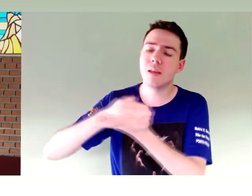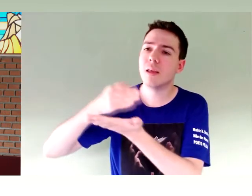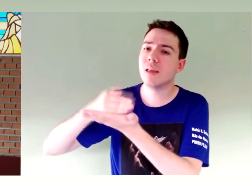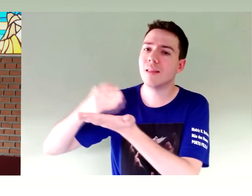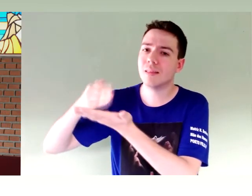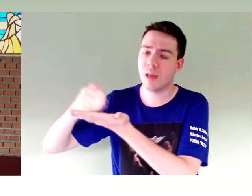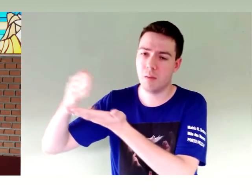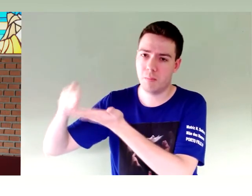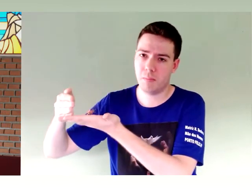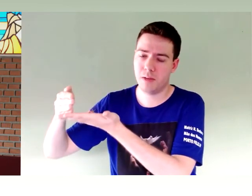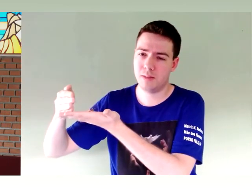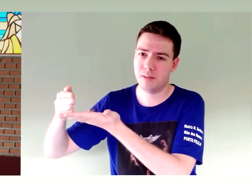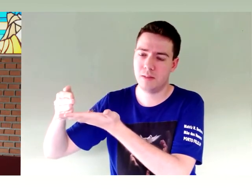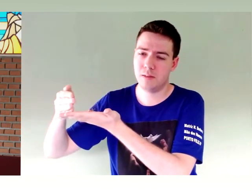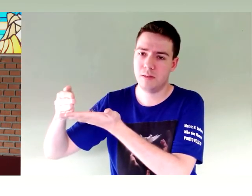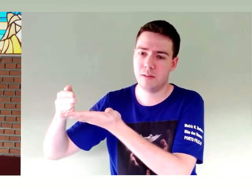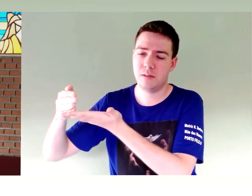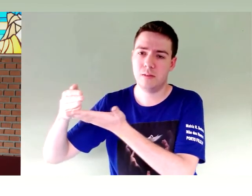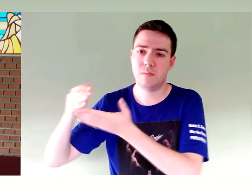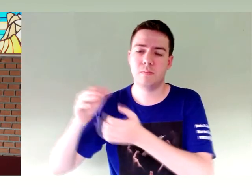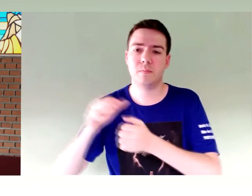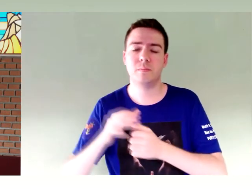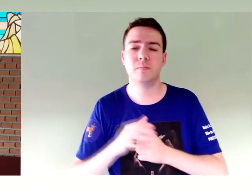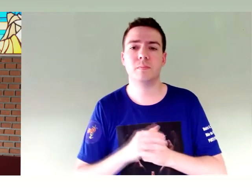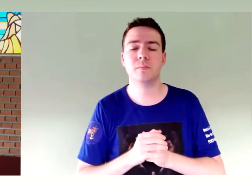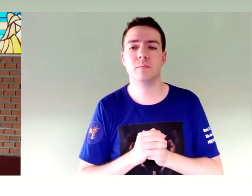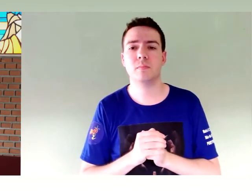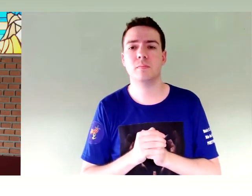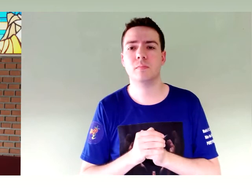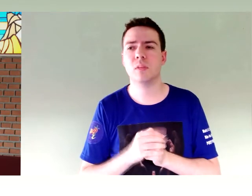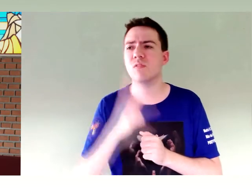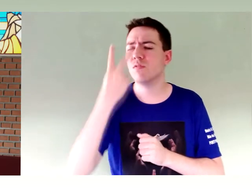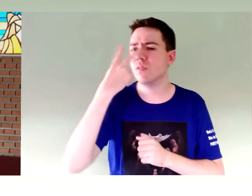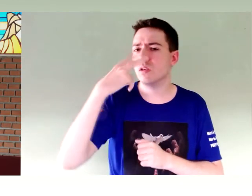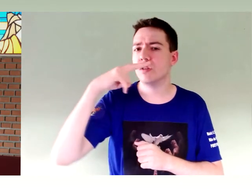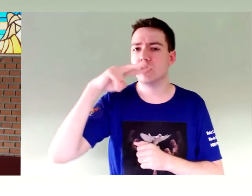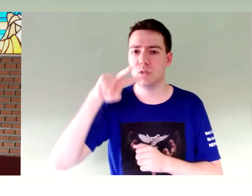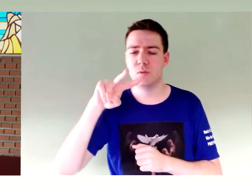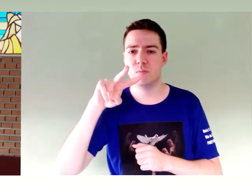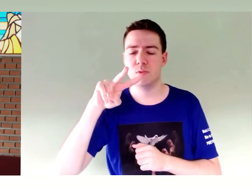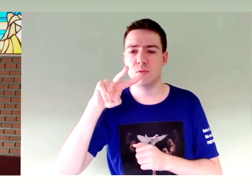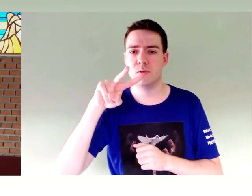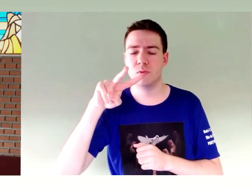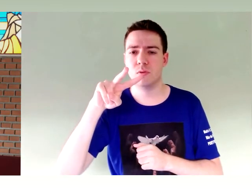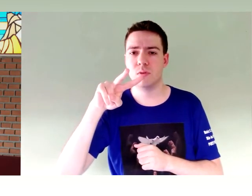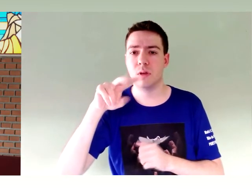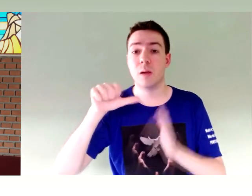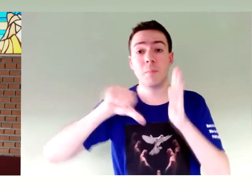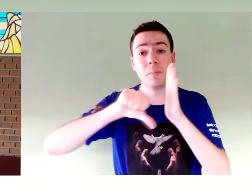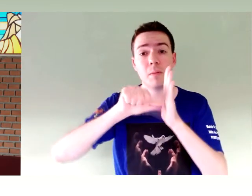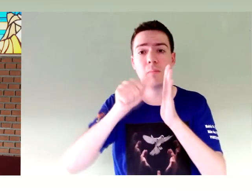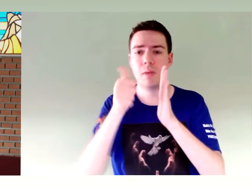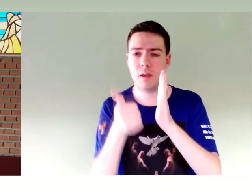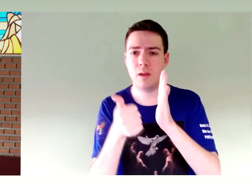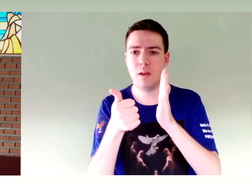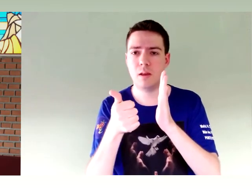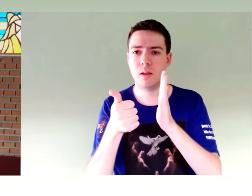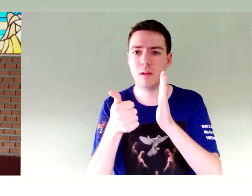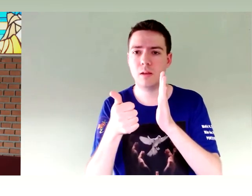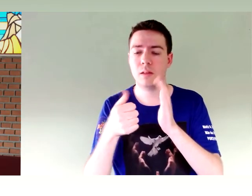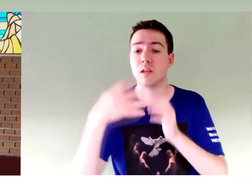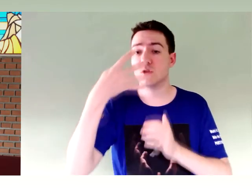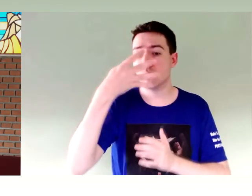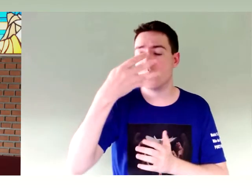de passos, de etapas. Vejamos juntos, brevemente, a primeira